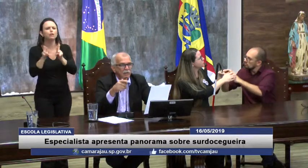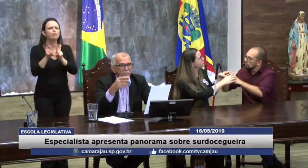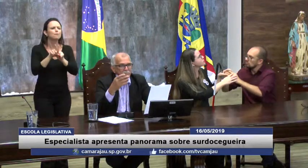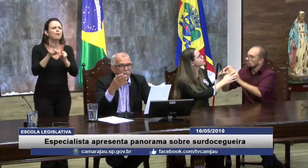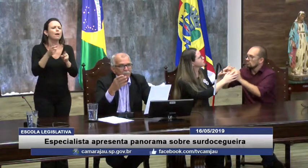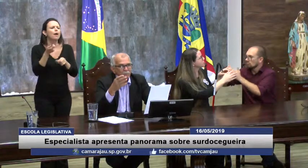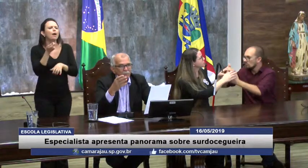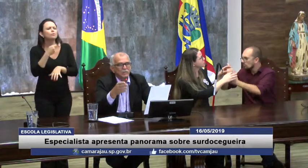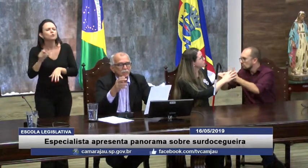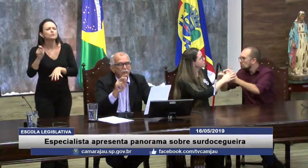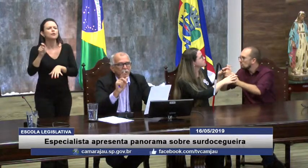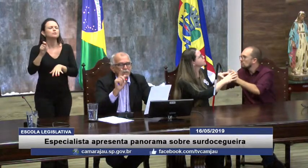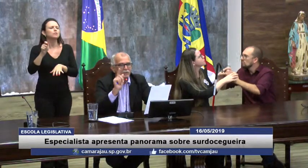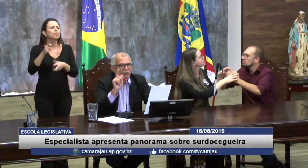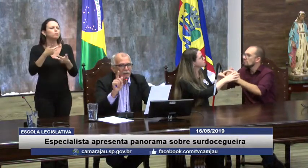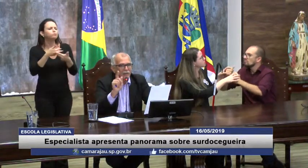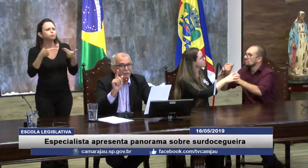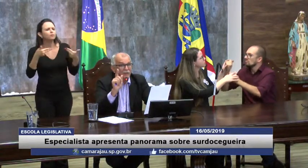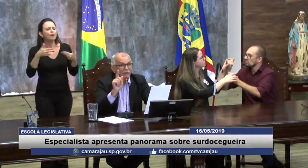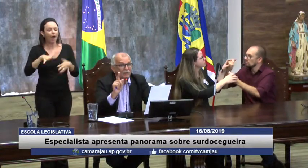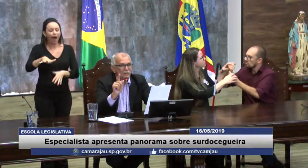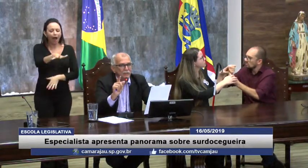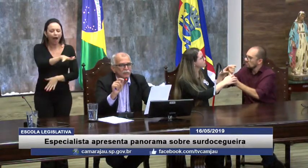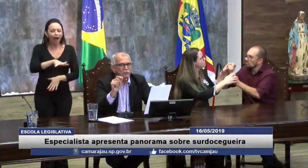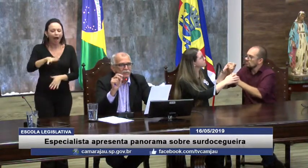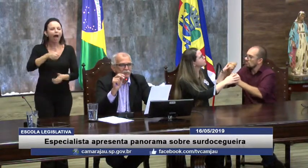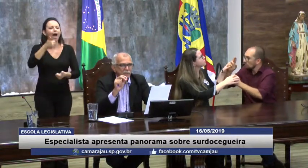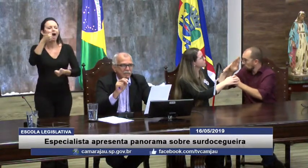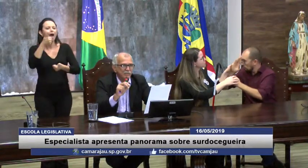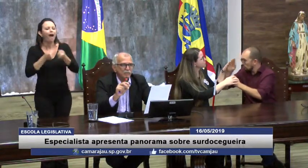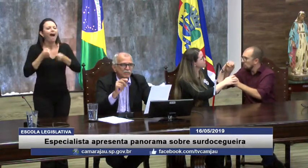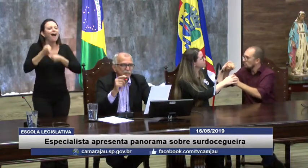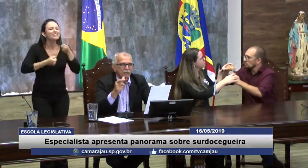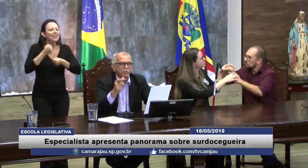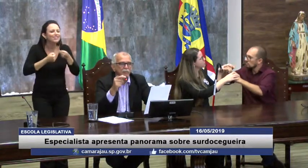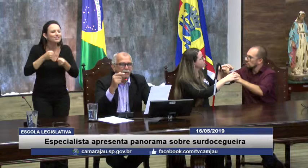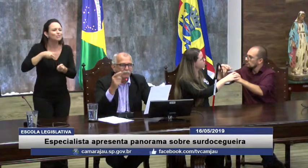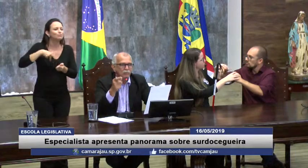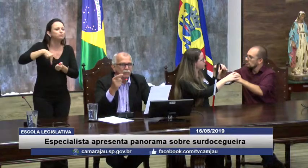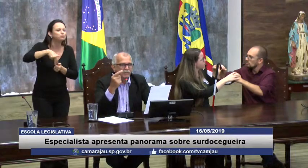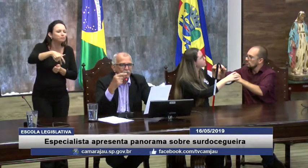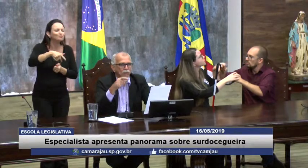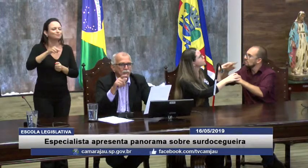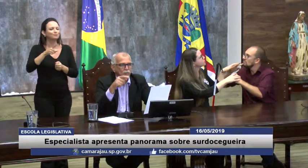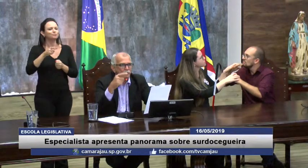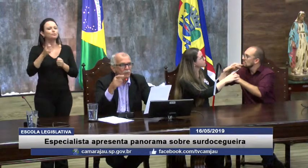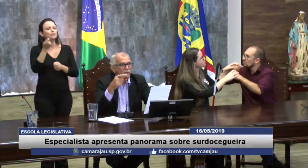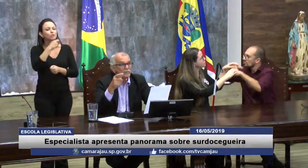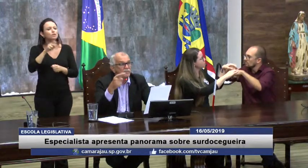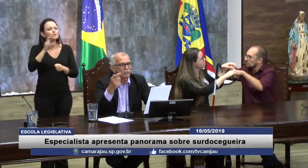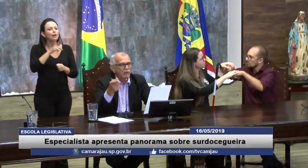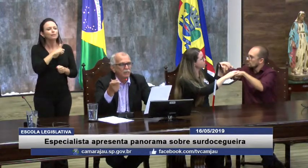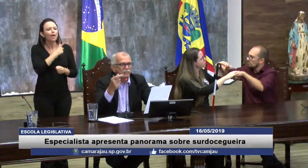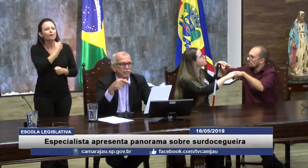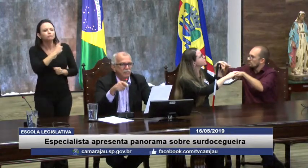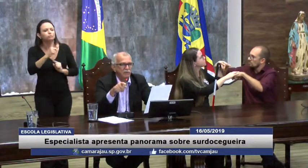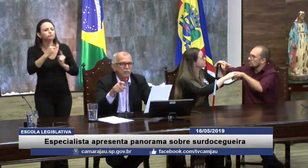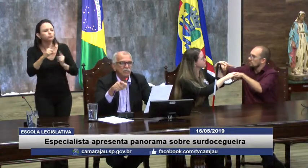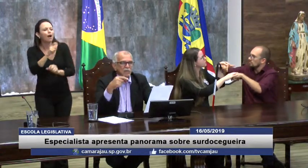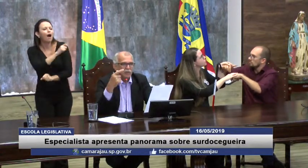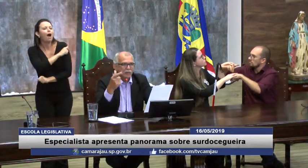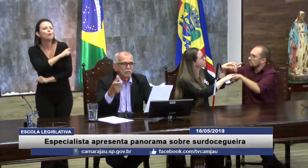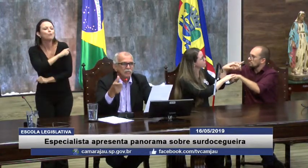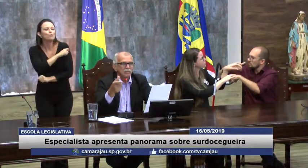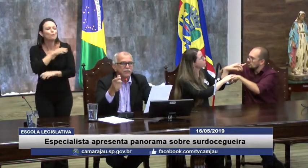associação, principalmente na área de atletismo, a associação sempre mandou uns alunos para participar dos